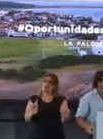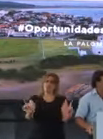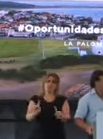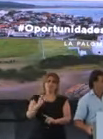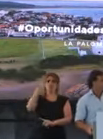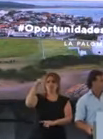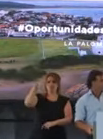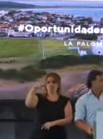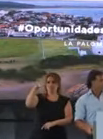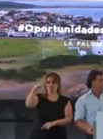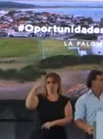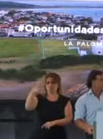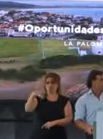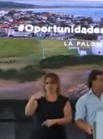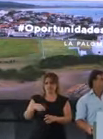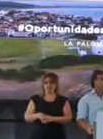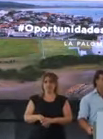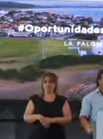hay tres campañas.